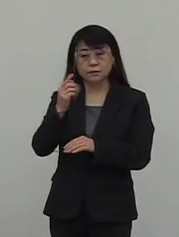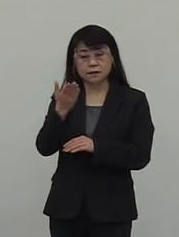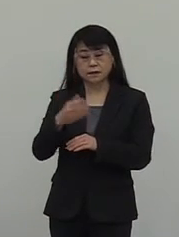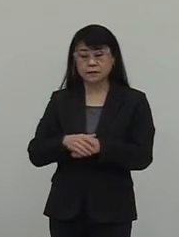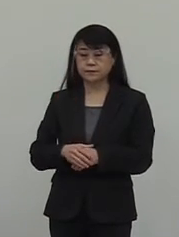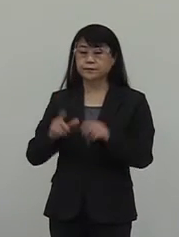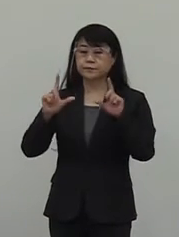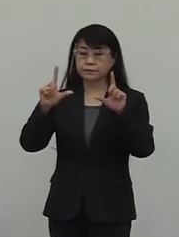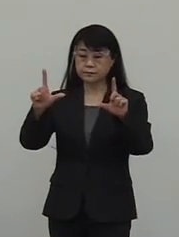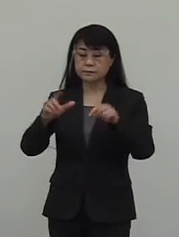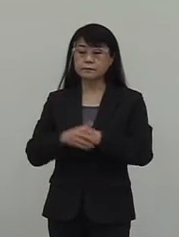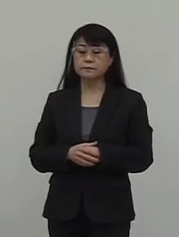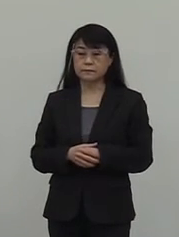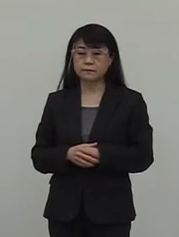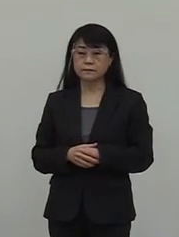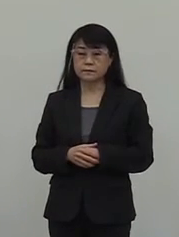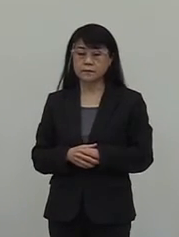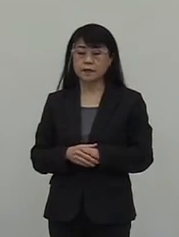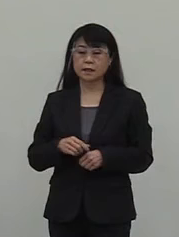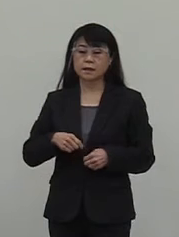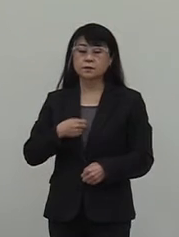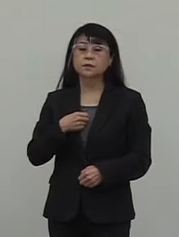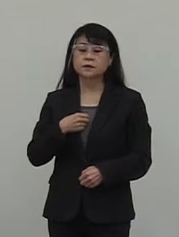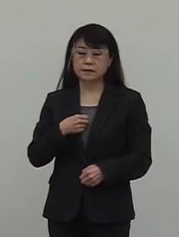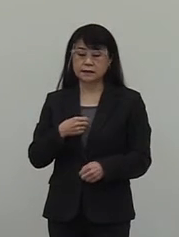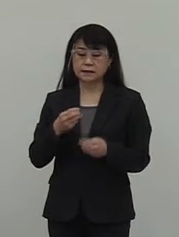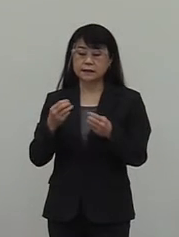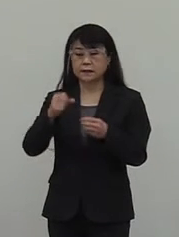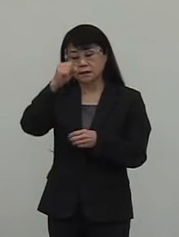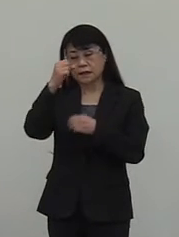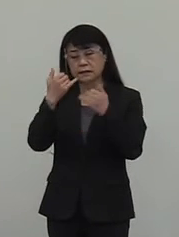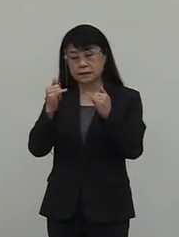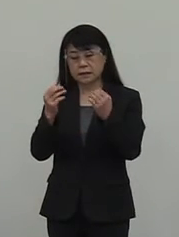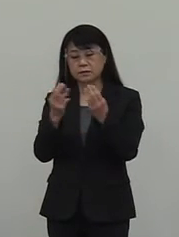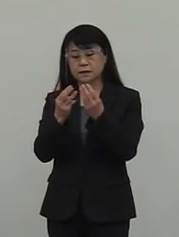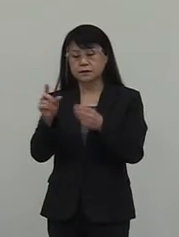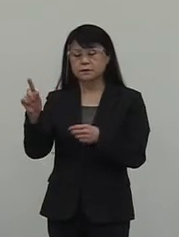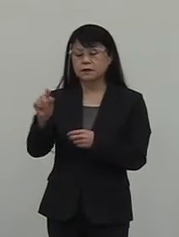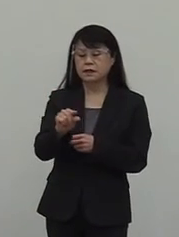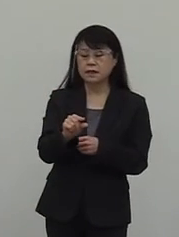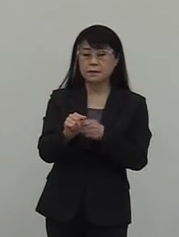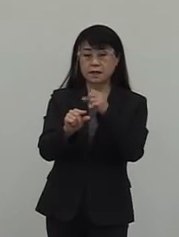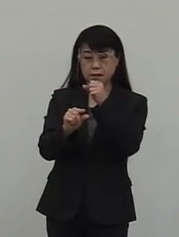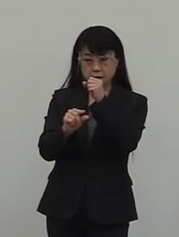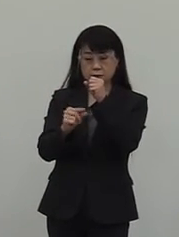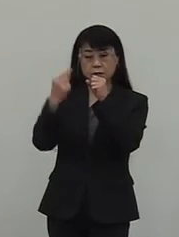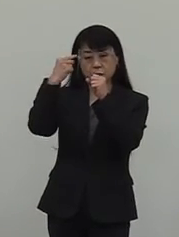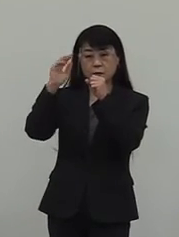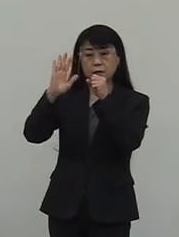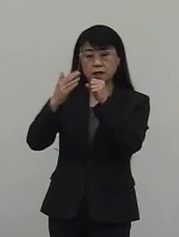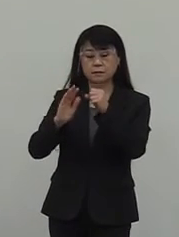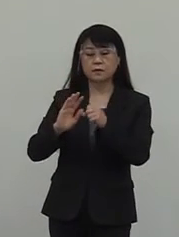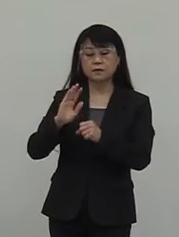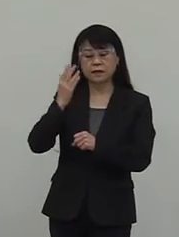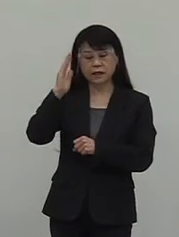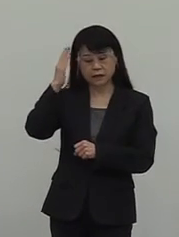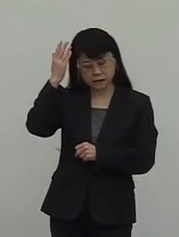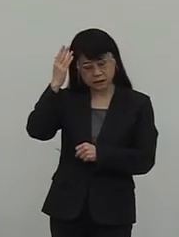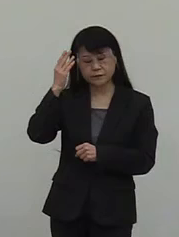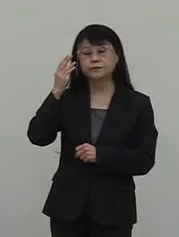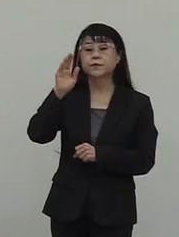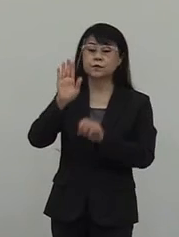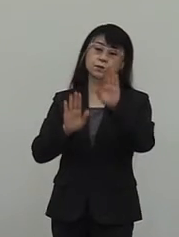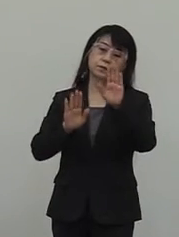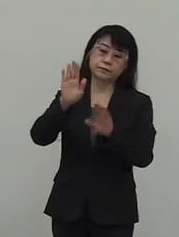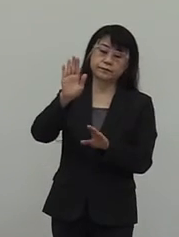し患者数が少なくなっていけばいいなという気持ちはございますが、なかなか、収まってまいりません